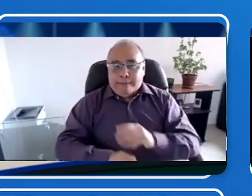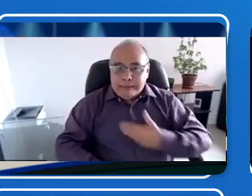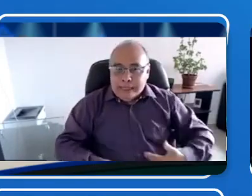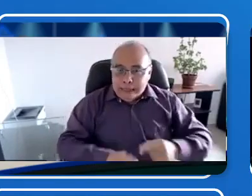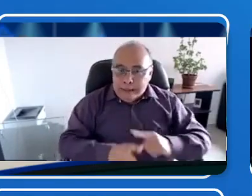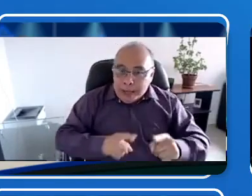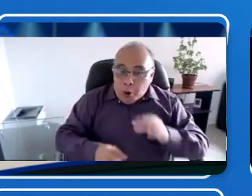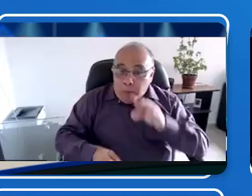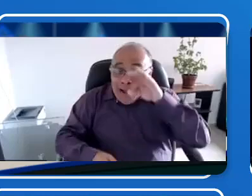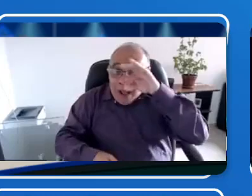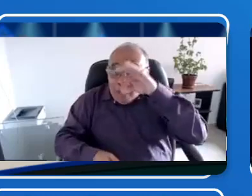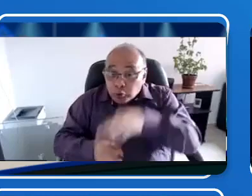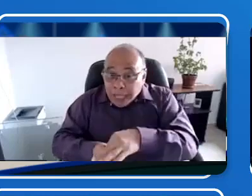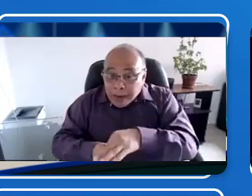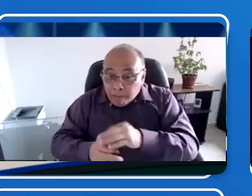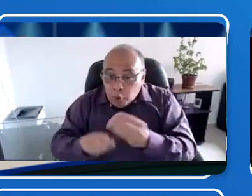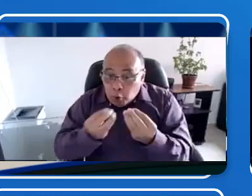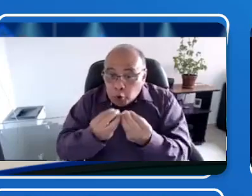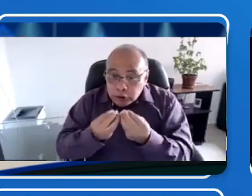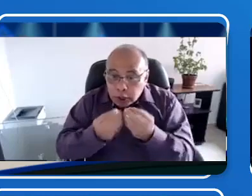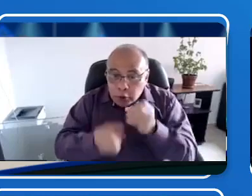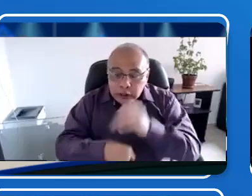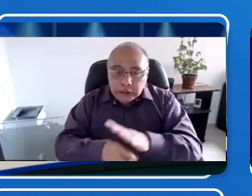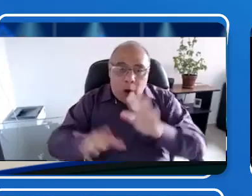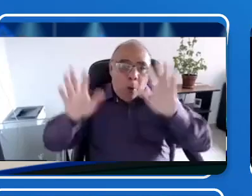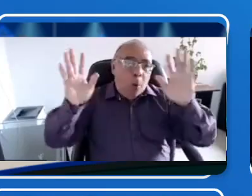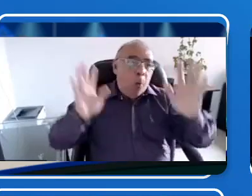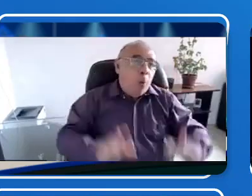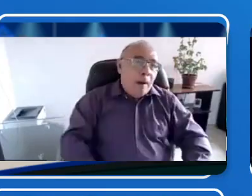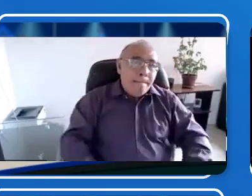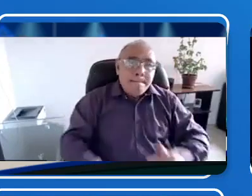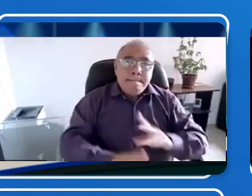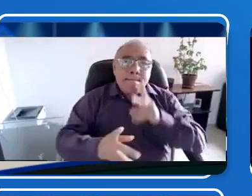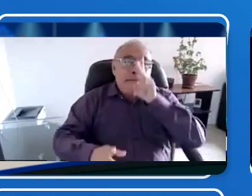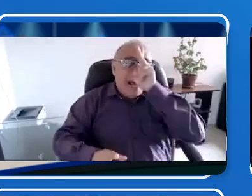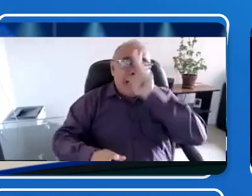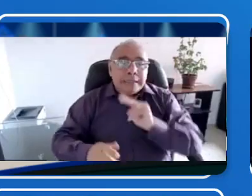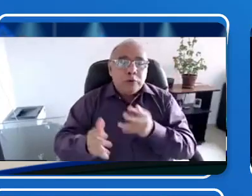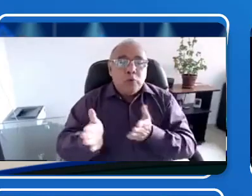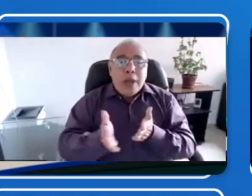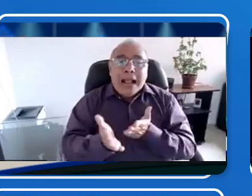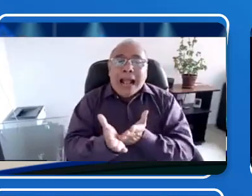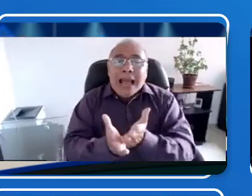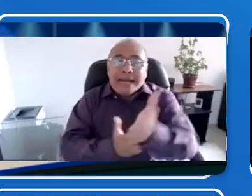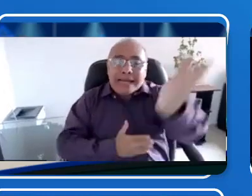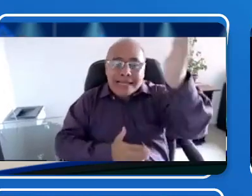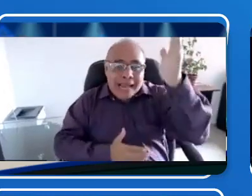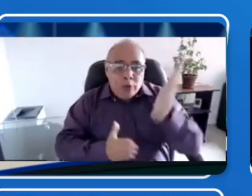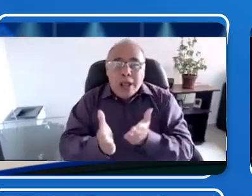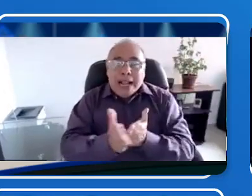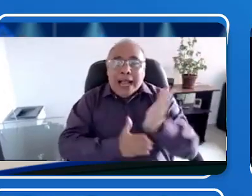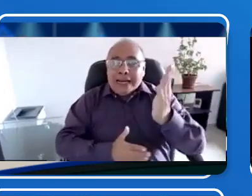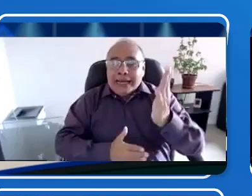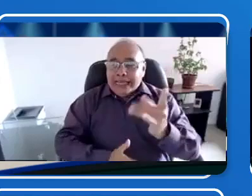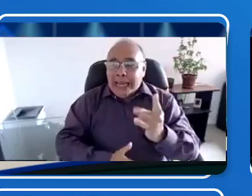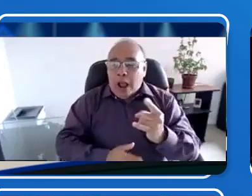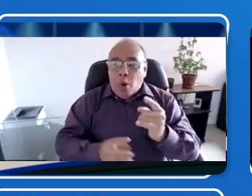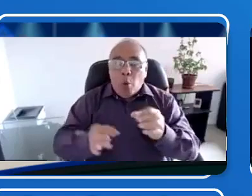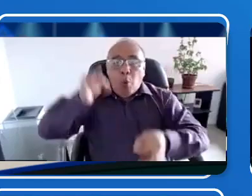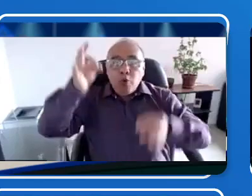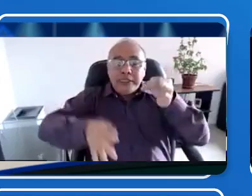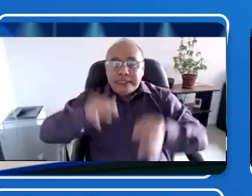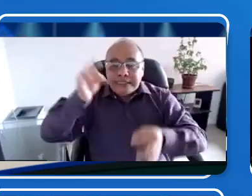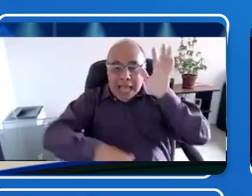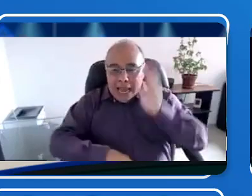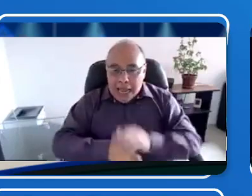vez también podemos ver qué se puede hacer en cuanto a la participación en los consejos municipales y locales,